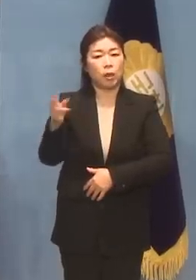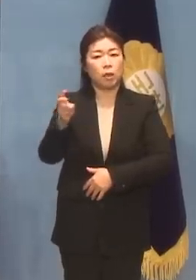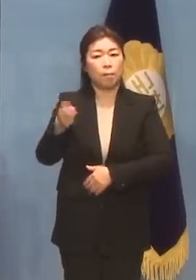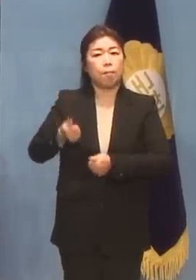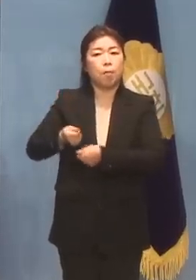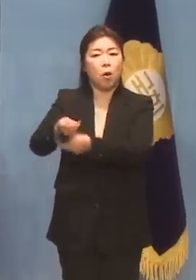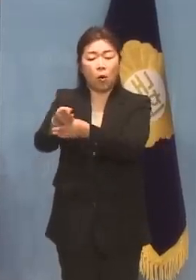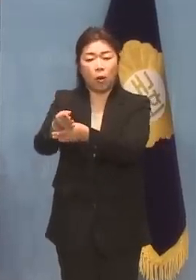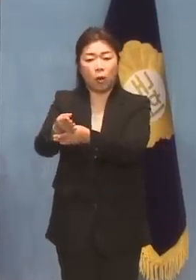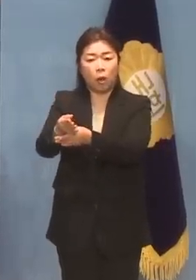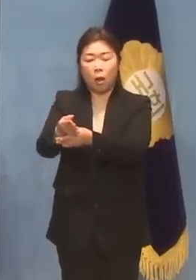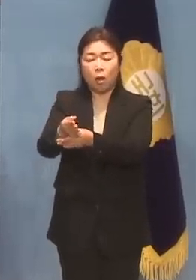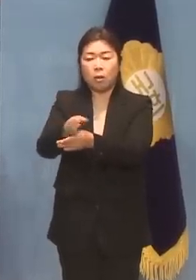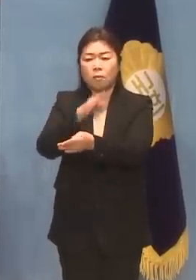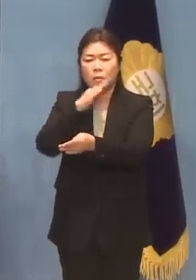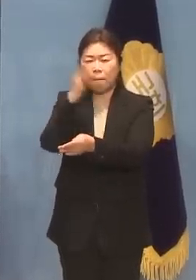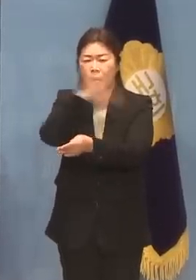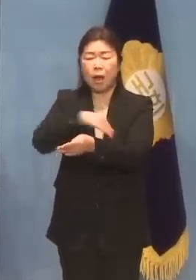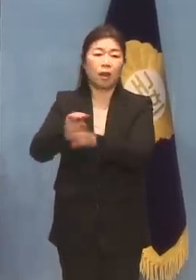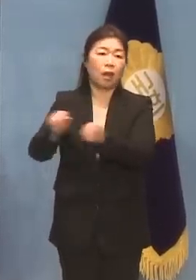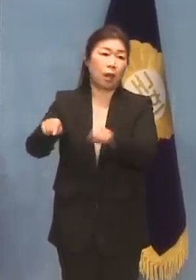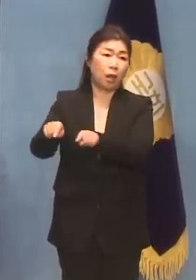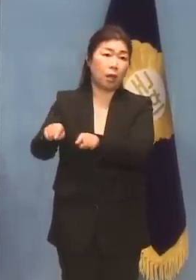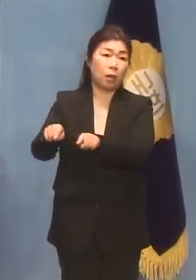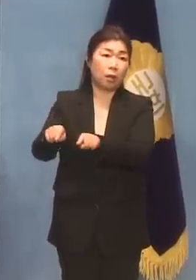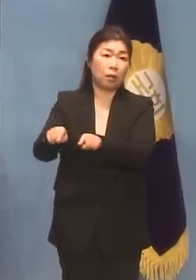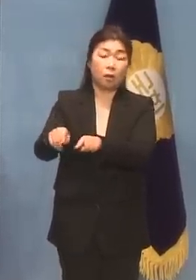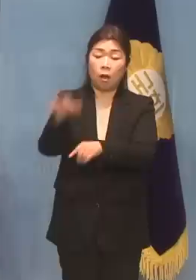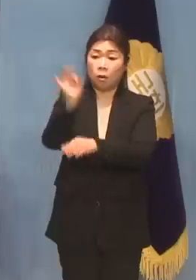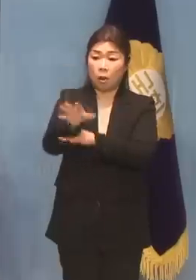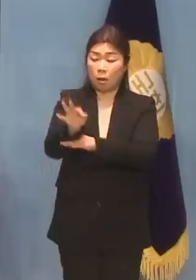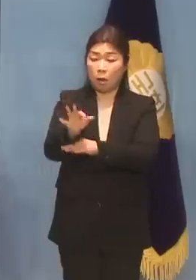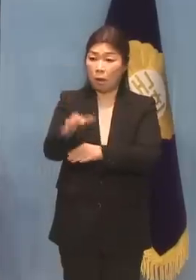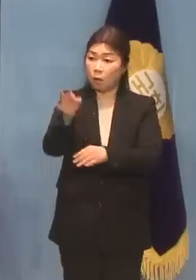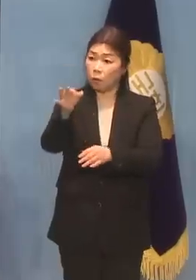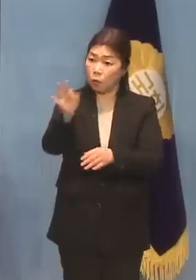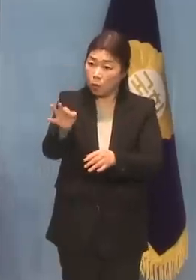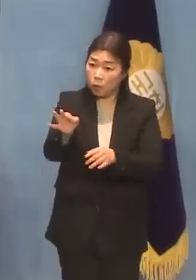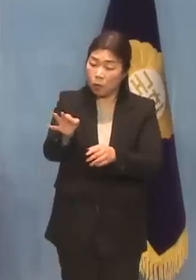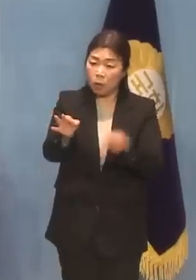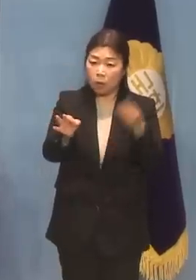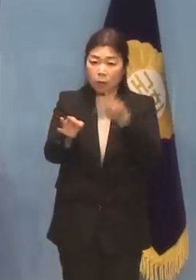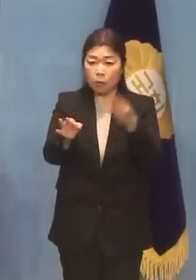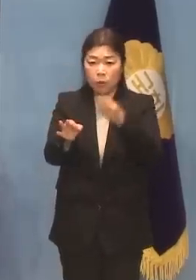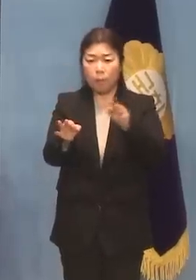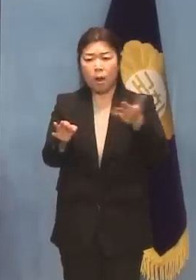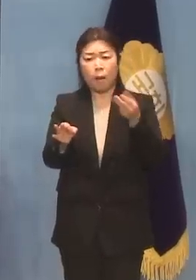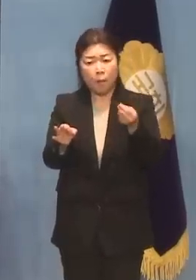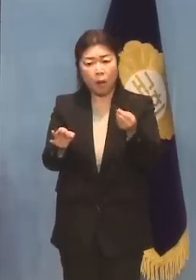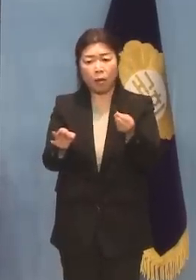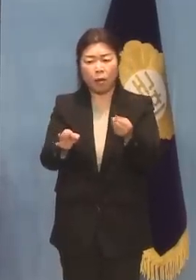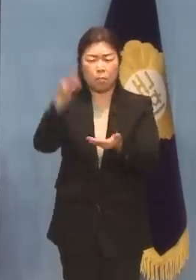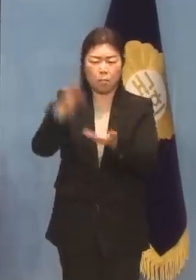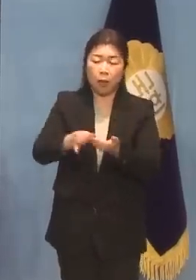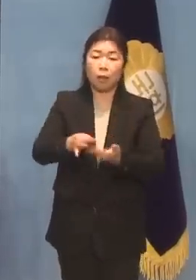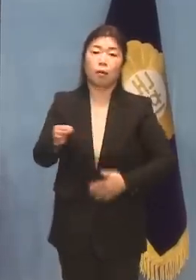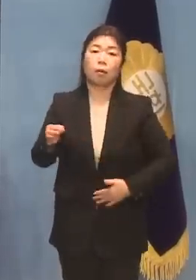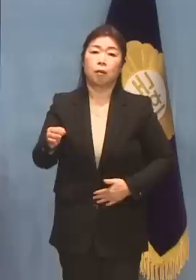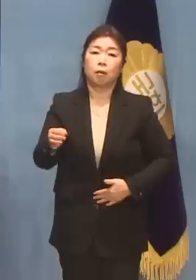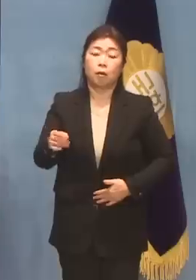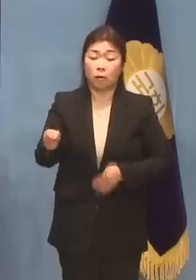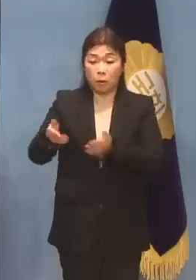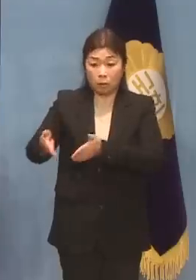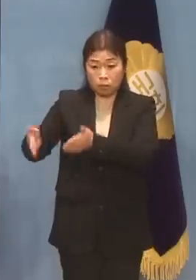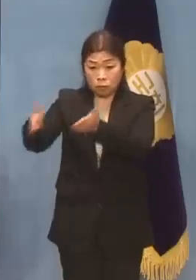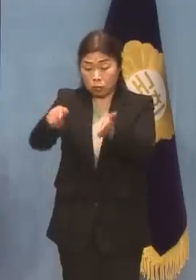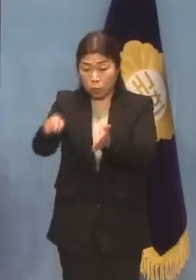34,920평의 맹지였습니다. 해당 토지의 매입 가격은 약 3,800만 원으로 추정되며 이 토지의